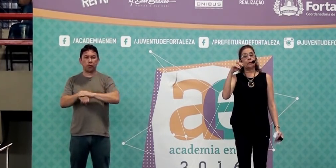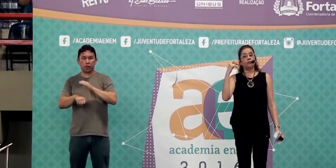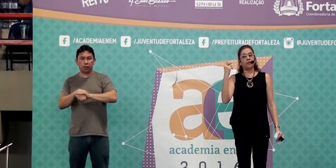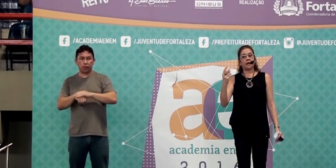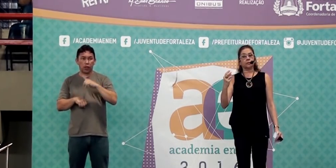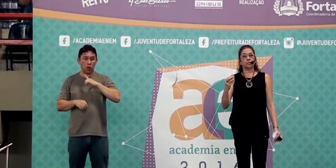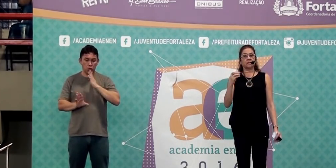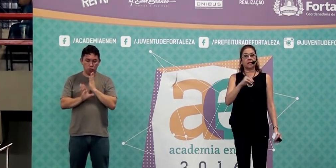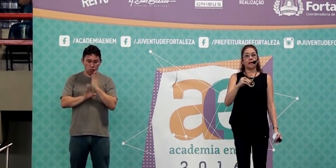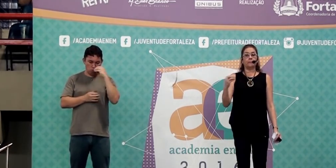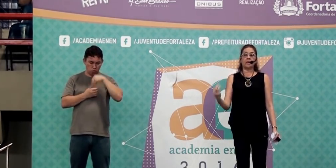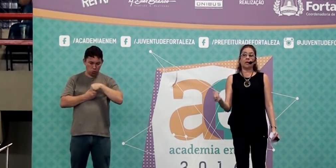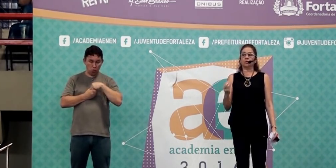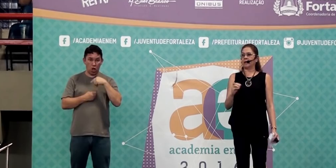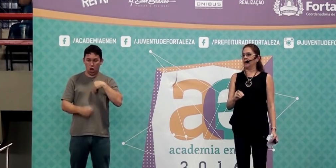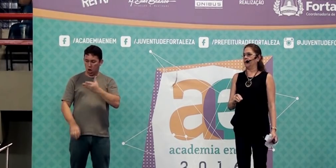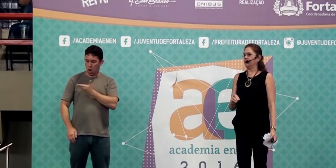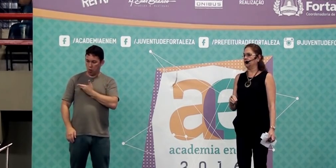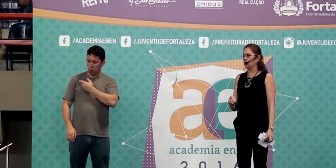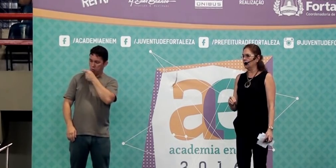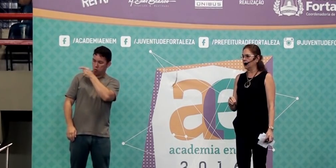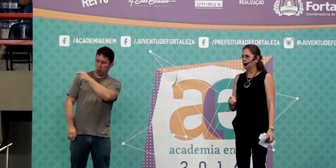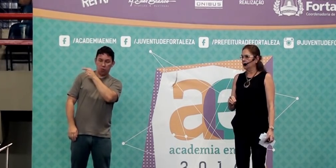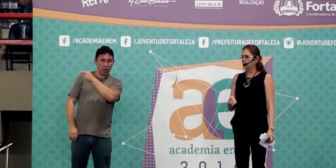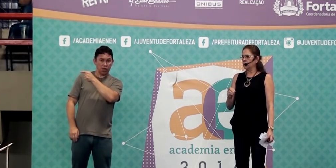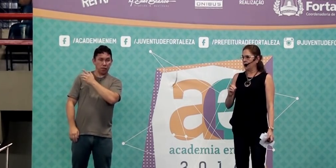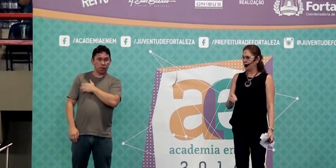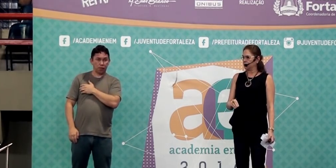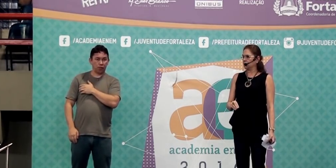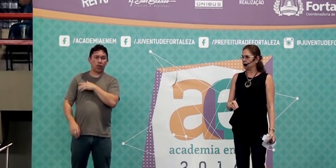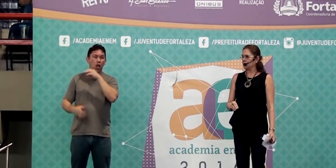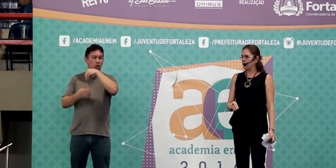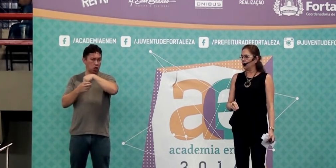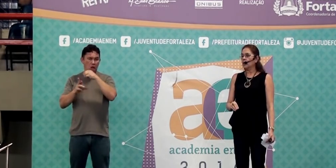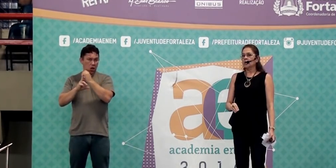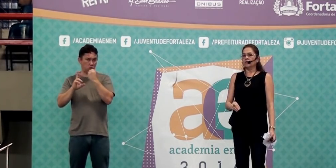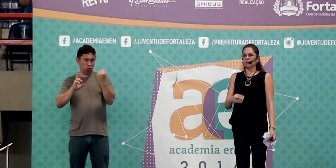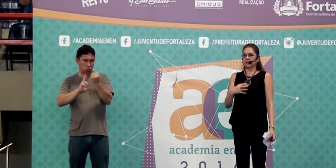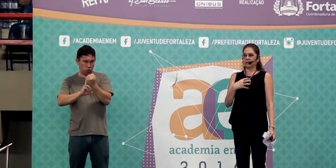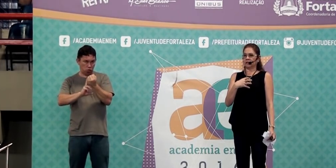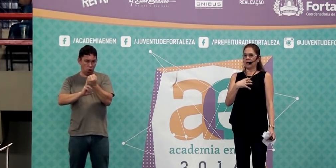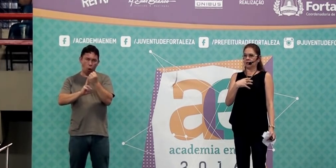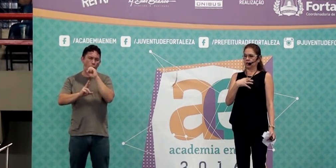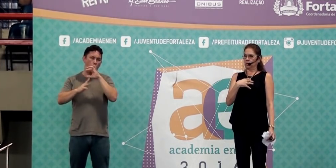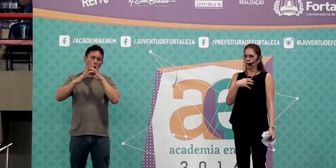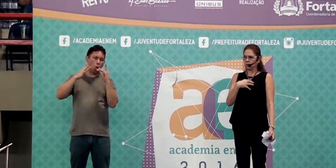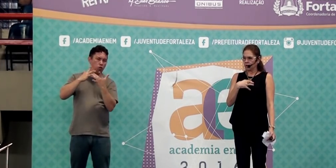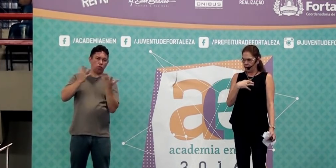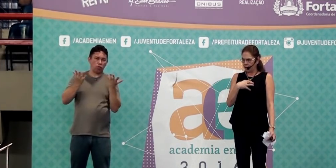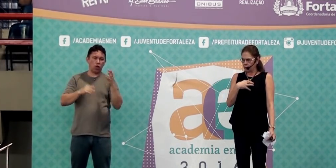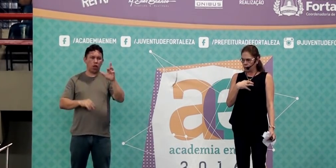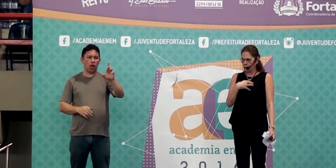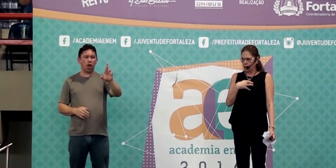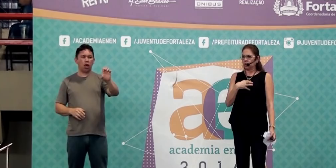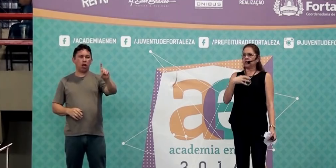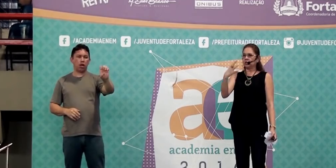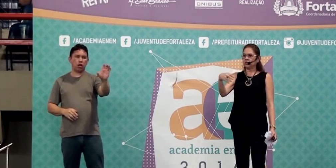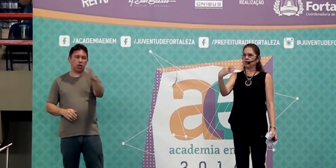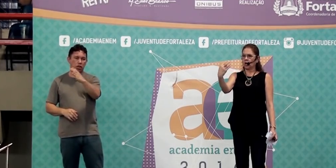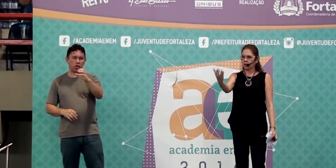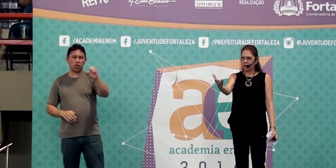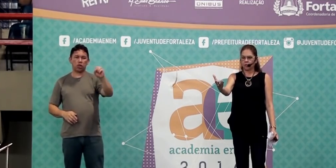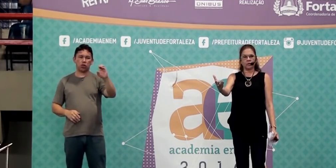só pelo fato de ser amigo daquela pessoa em uma rede social, você se acha no direito